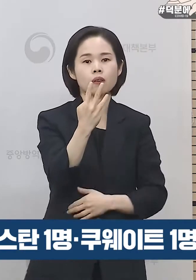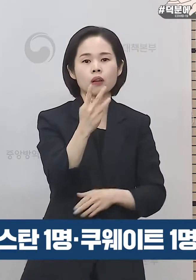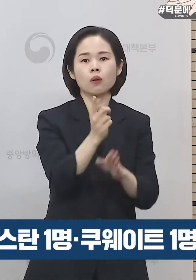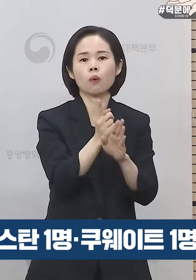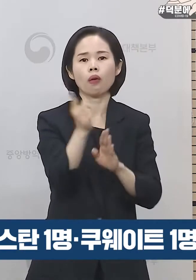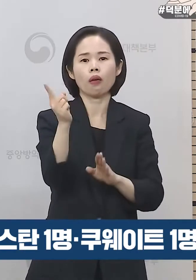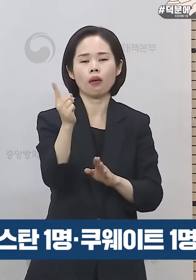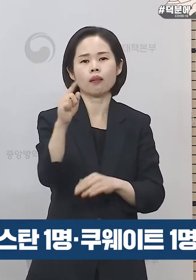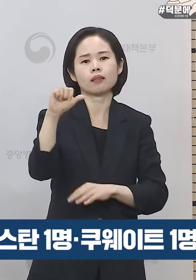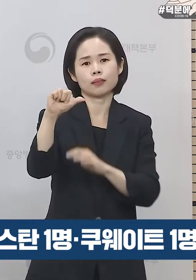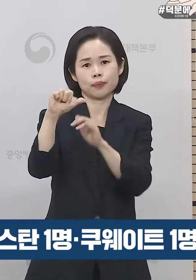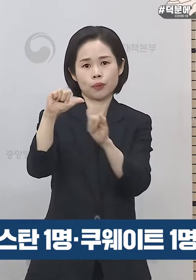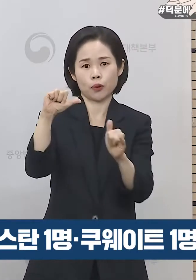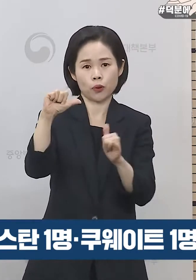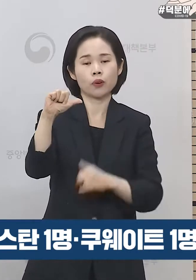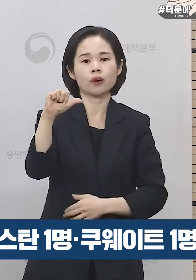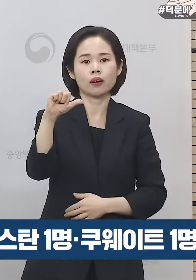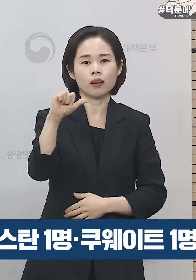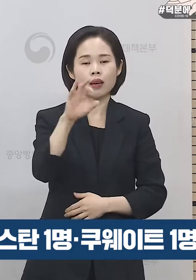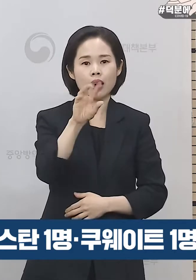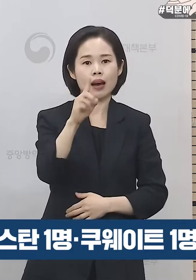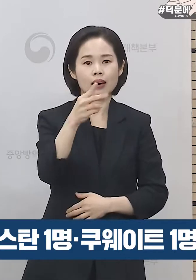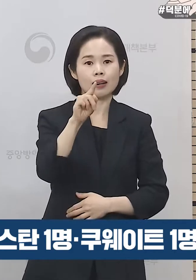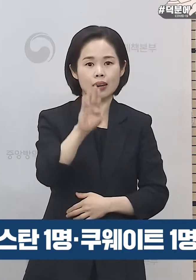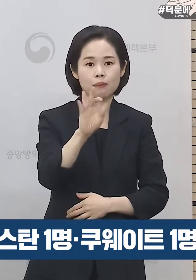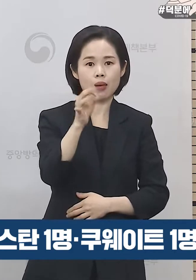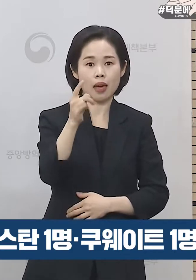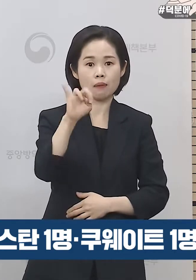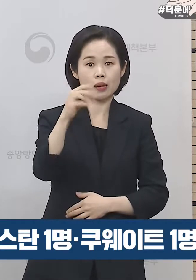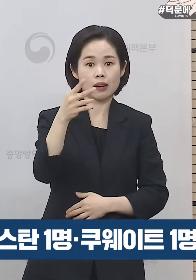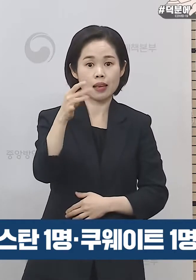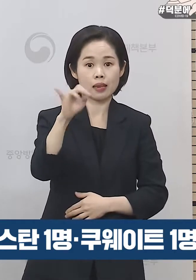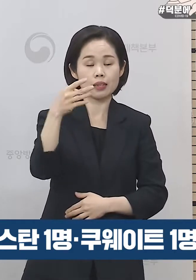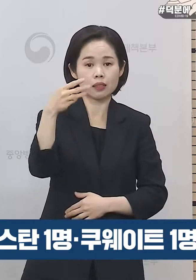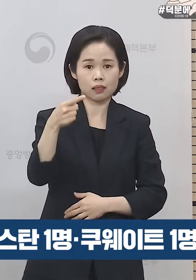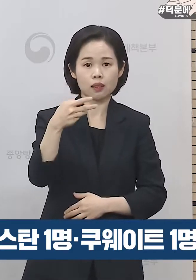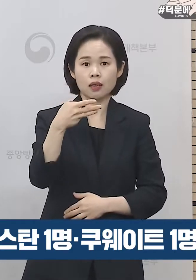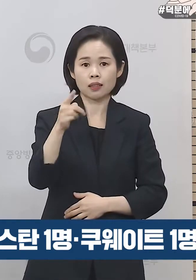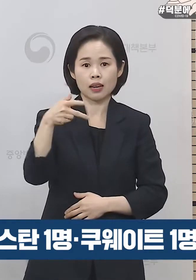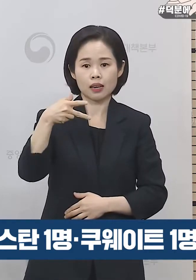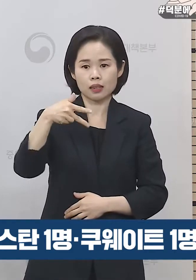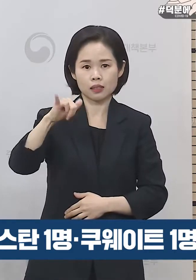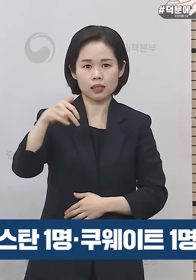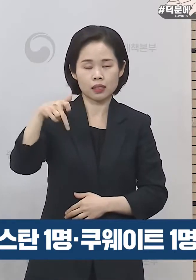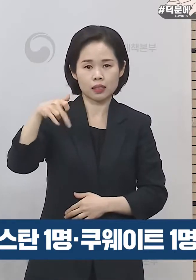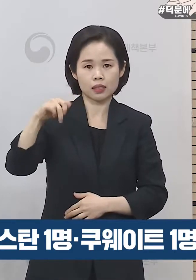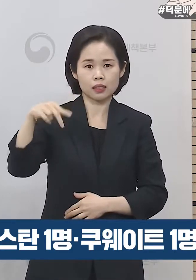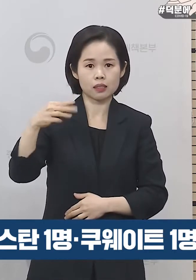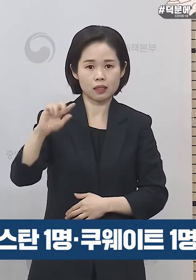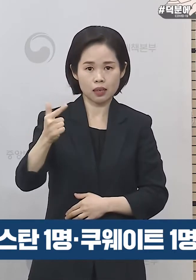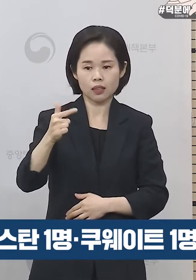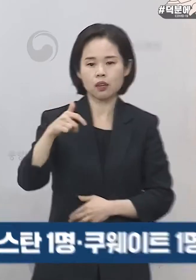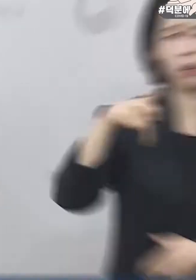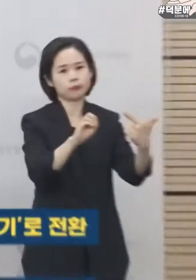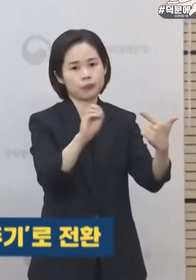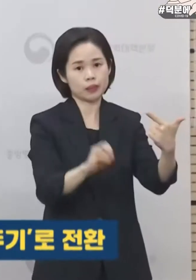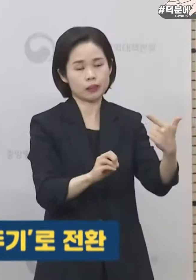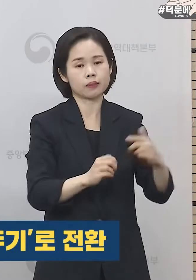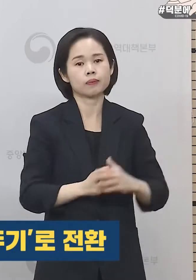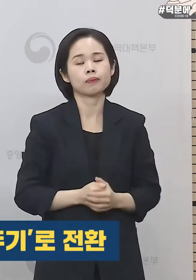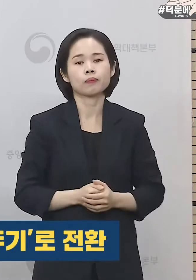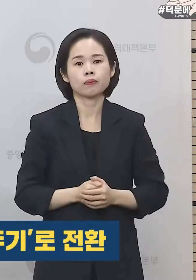기타지역 2 다섯 명으로 아랍에미레이트 3명 타지키스탄 1명 쿠웨이트 한 명이었습니다